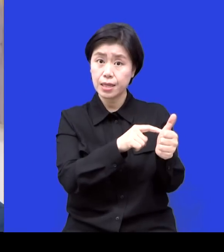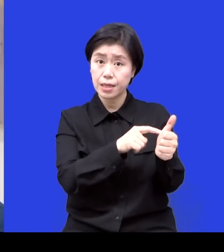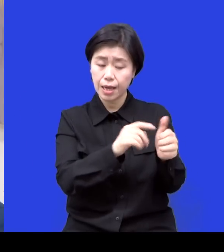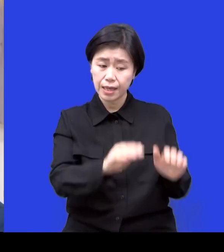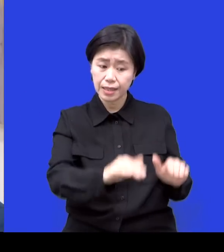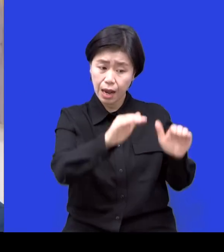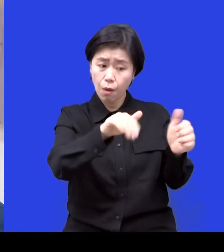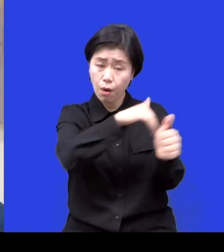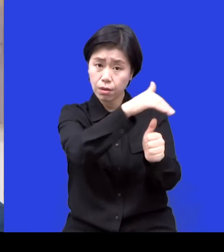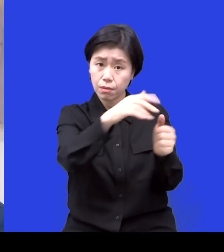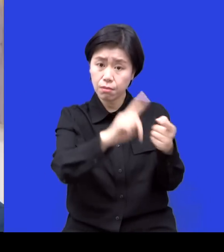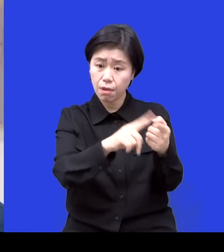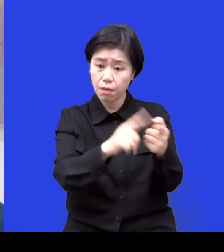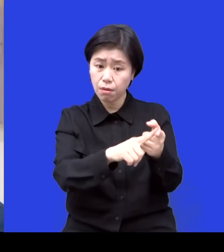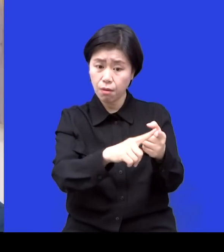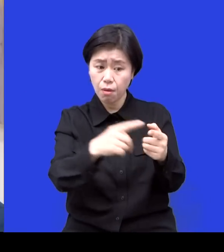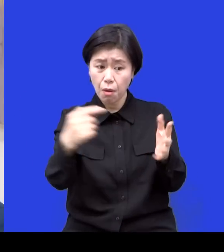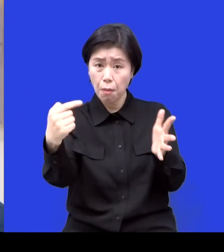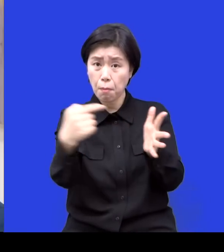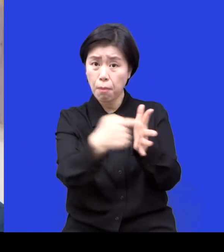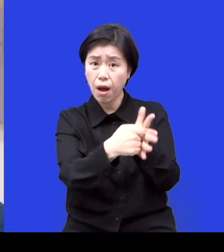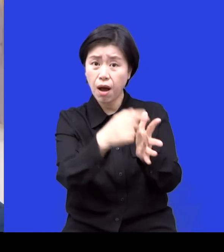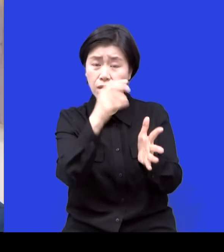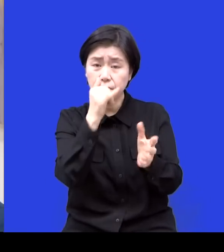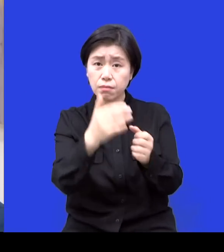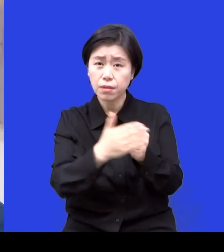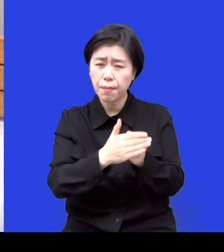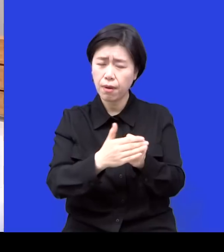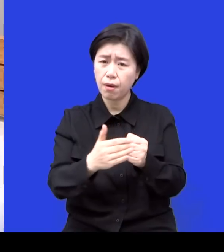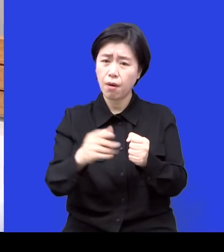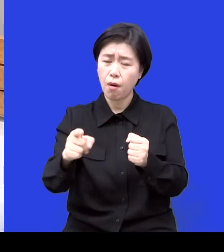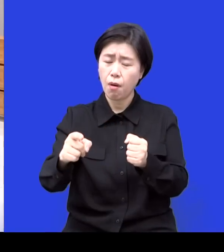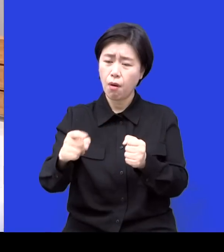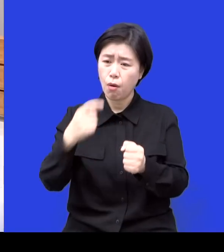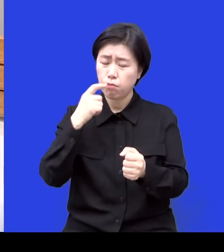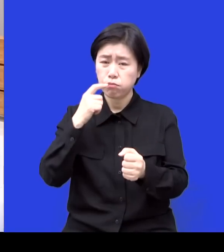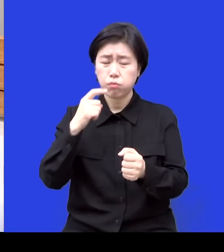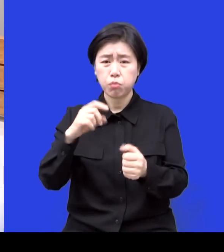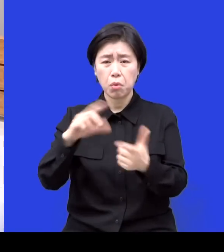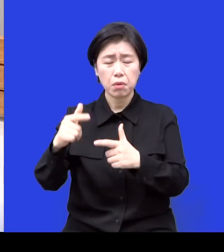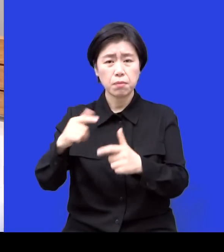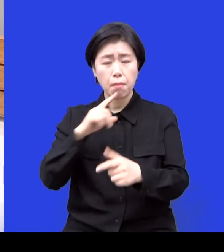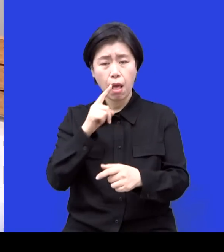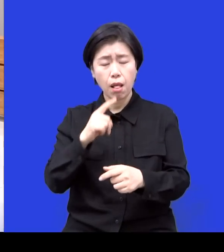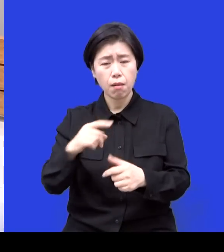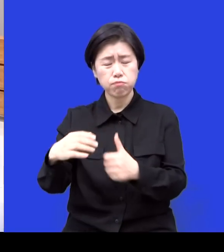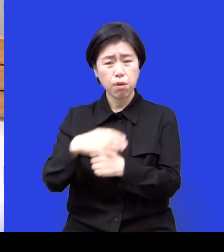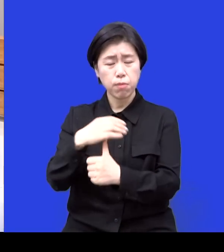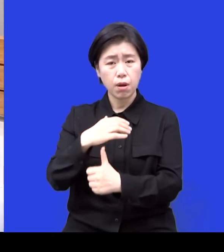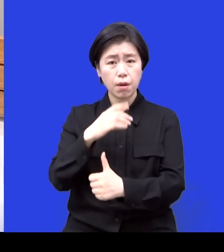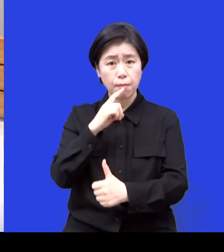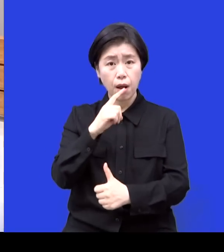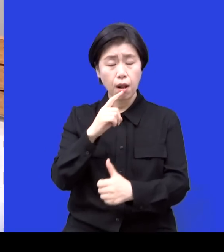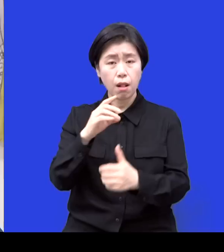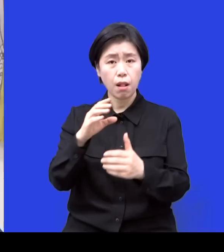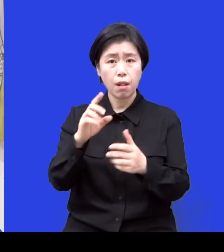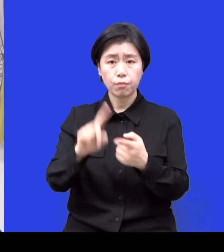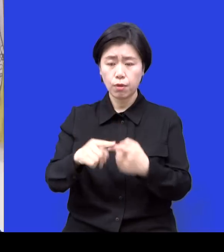들었을 때 너무 분노가 일어나더라고요. 아니 그 아이가 뭘 잘못했는데 아이가 잘못한 게 아니라 그러니까 내용을 잘